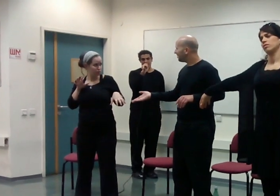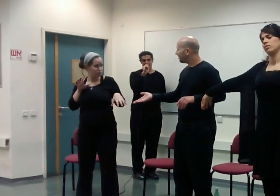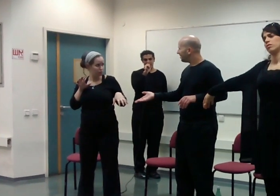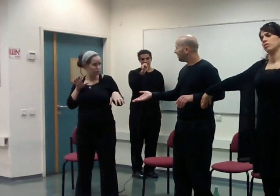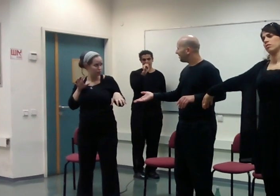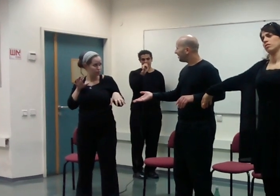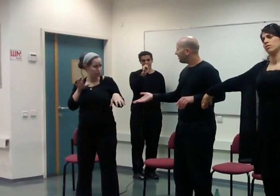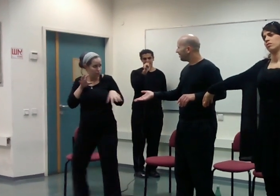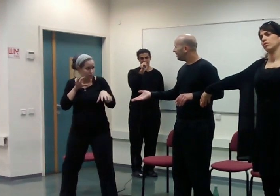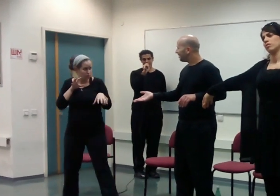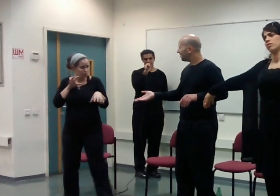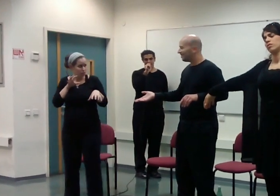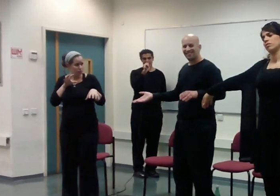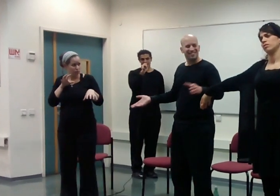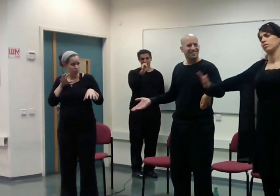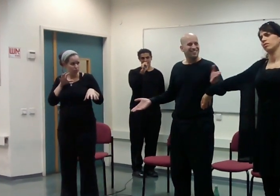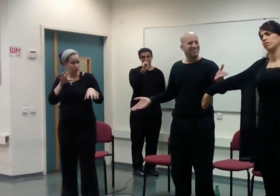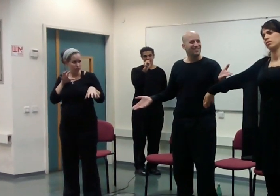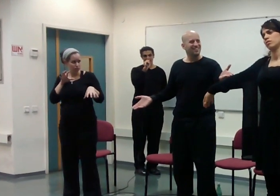לאריה?